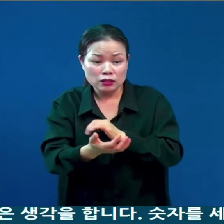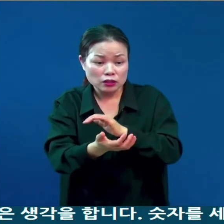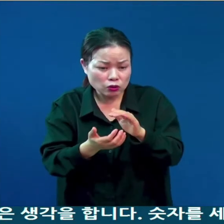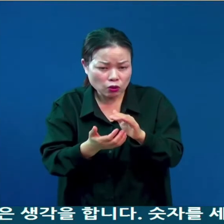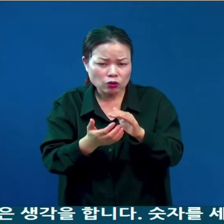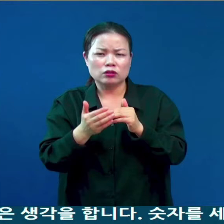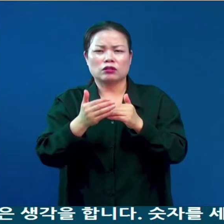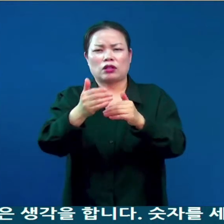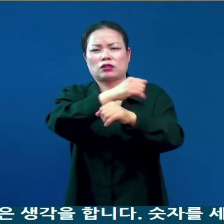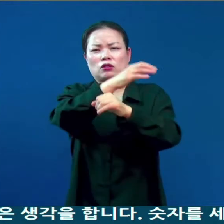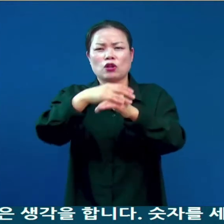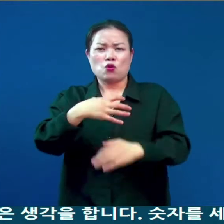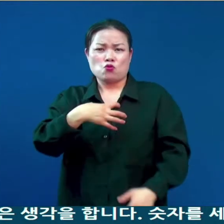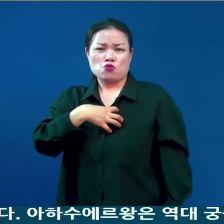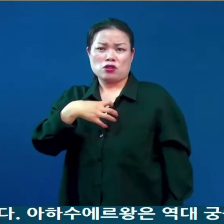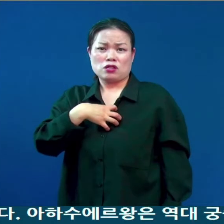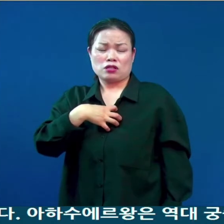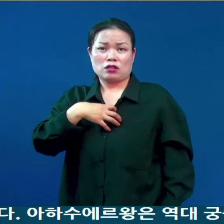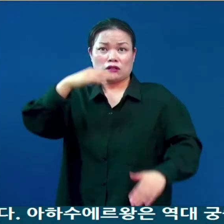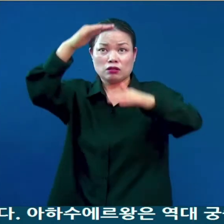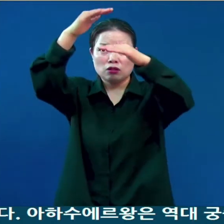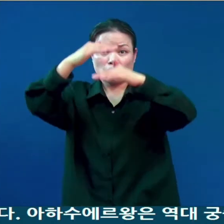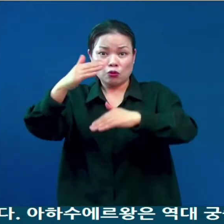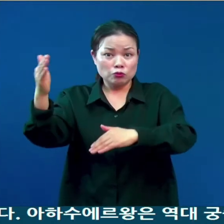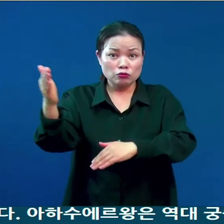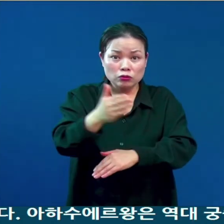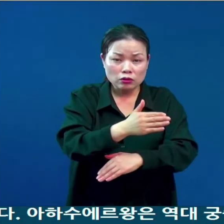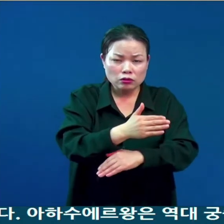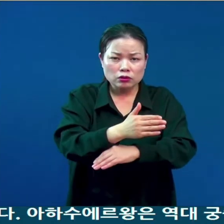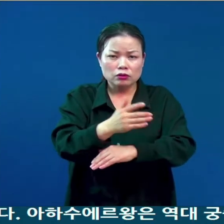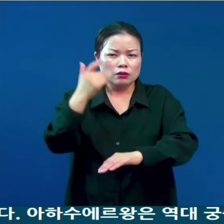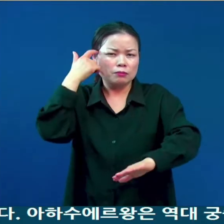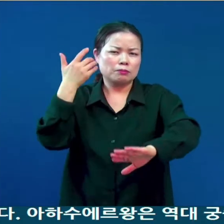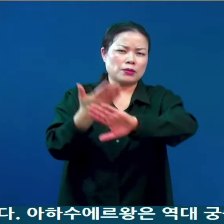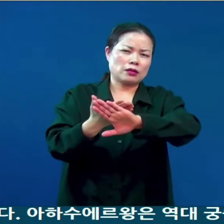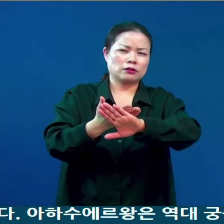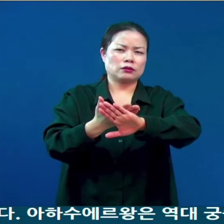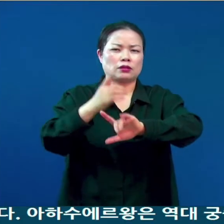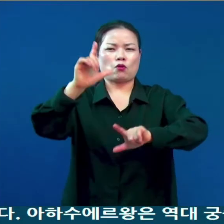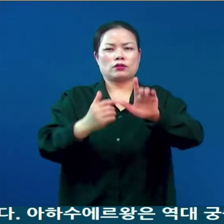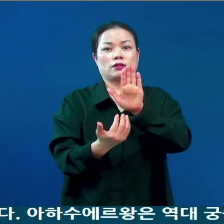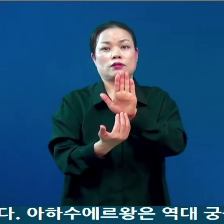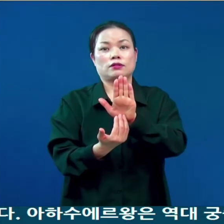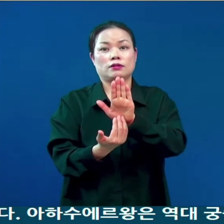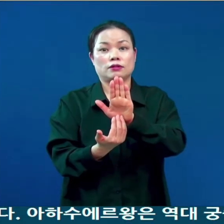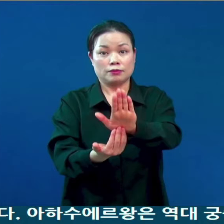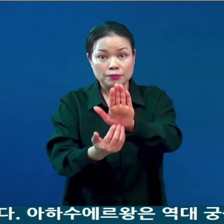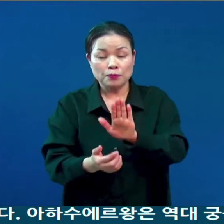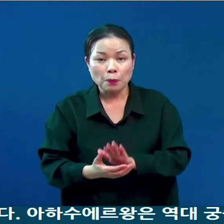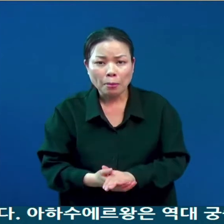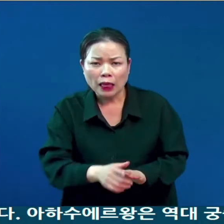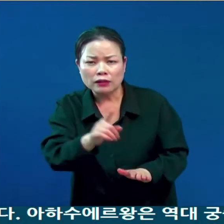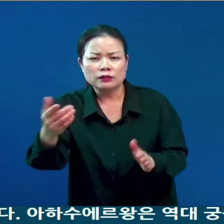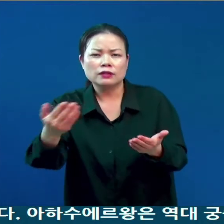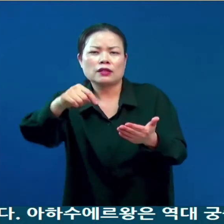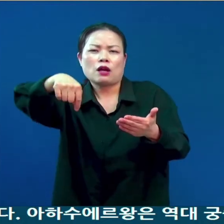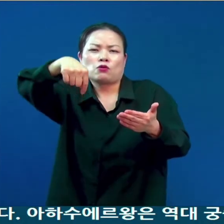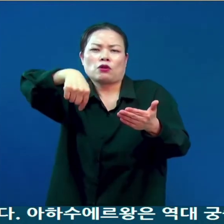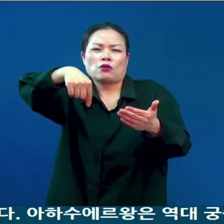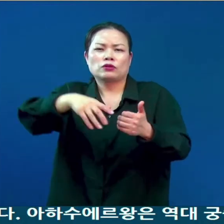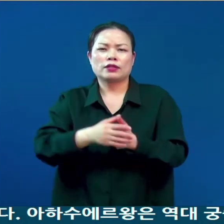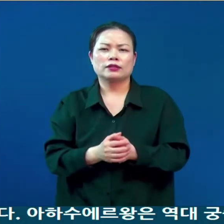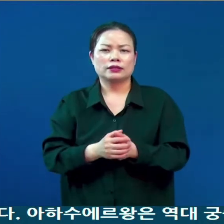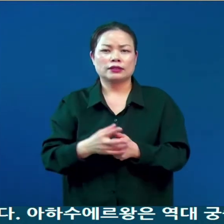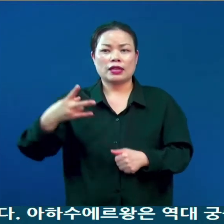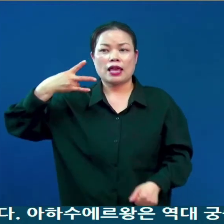진행되어 오던 유대인의 위기 상황이 본문에서부터 드디어 반전이 시작되는 것이죠. 그리고 그 사건 가운데 이제